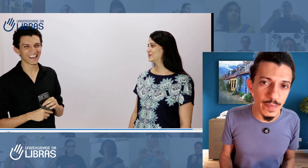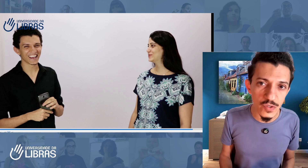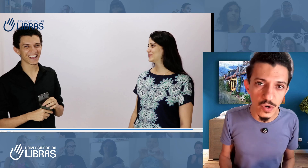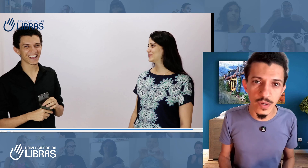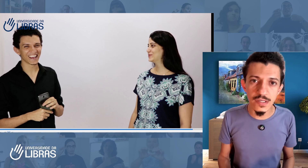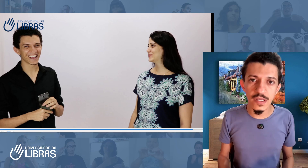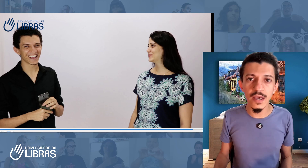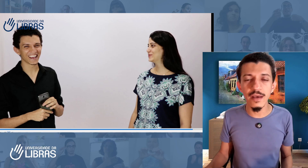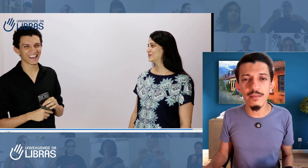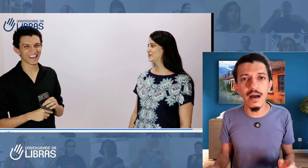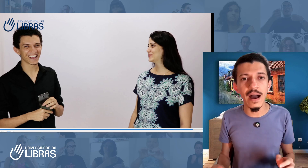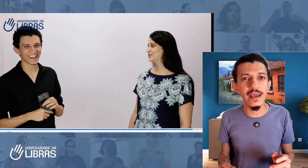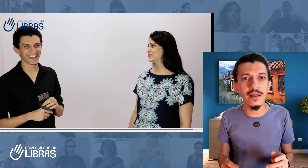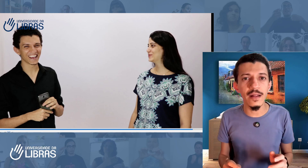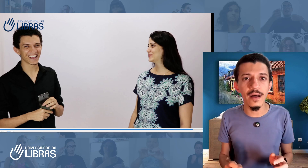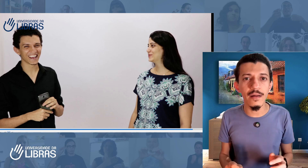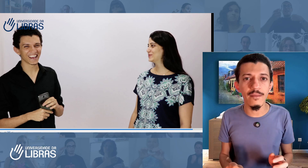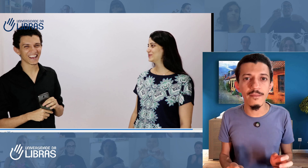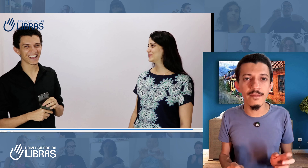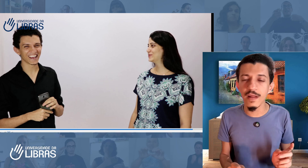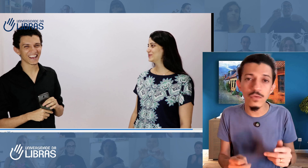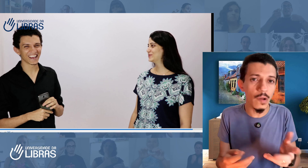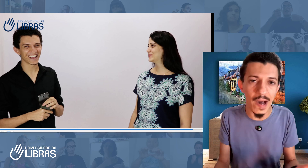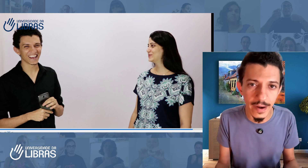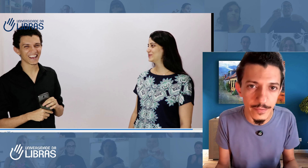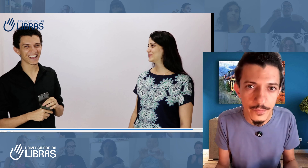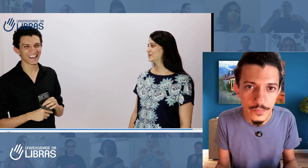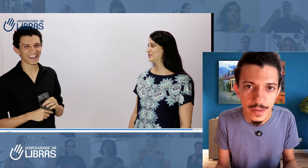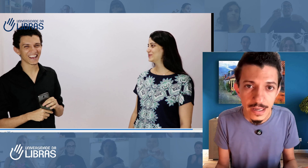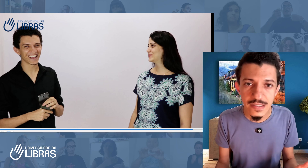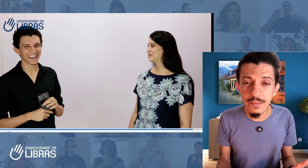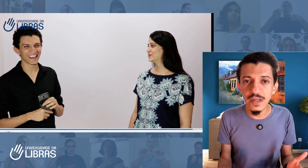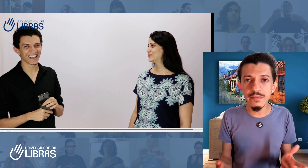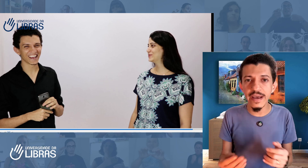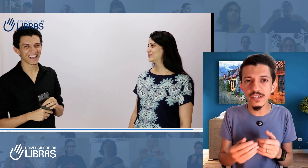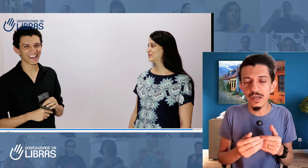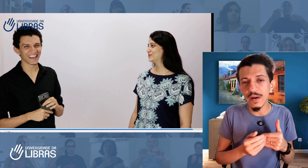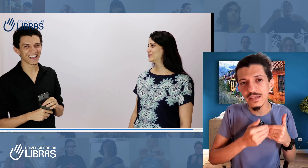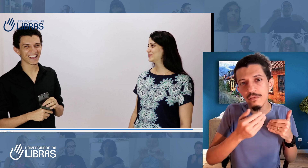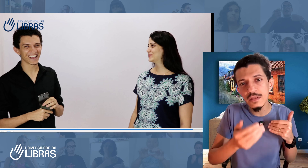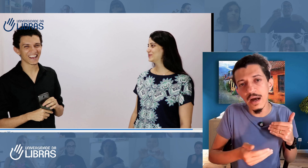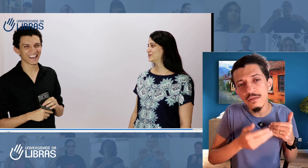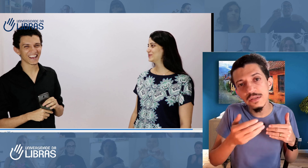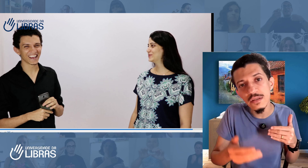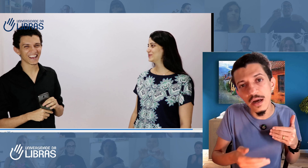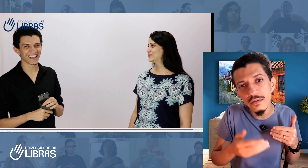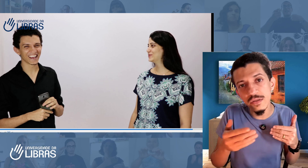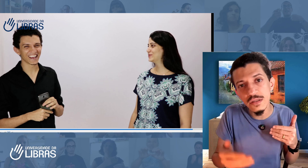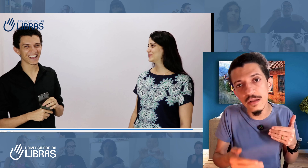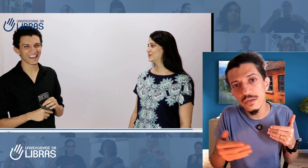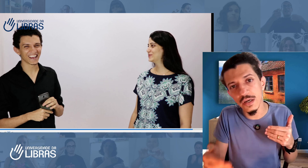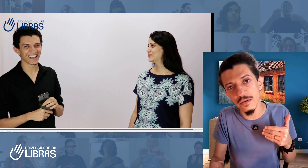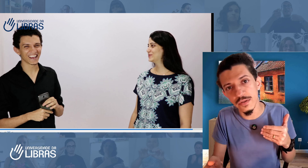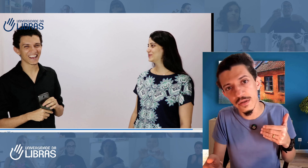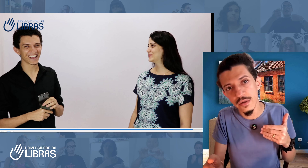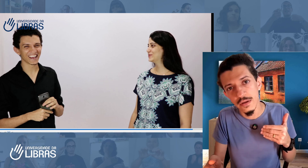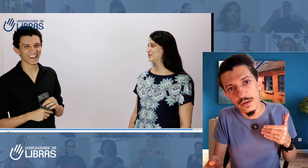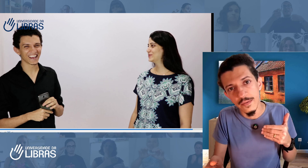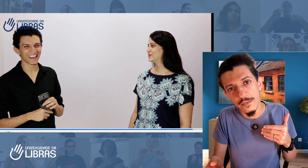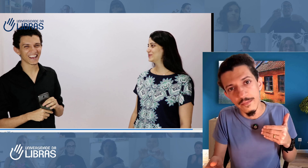tantas pessoas que ainda não toparam. Simplesmente já passaram tantos e tantos e tantos